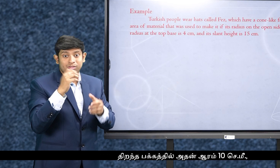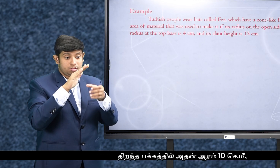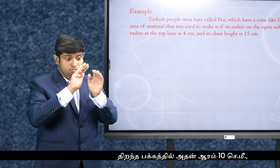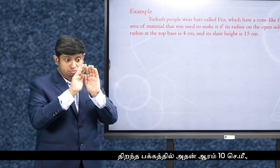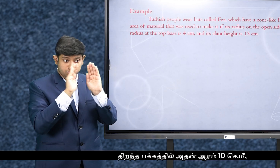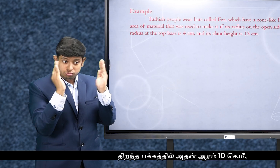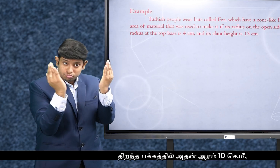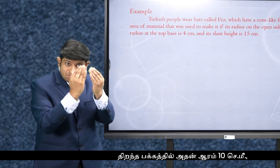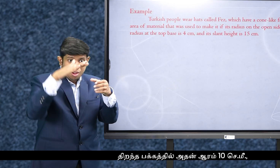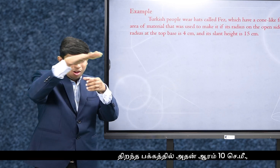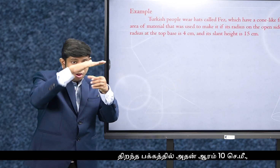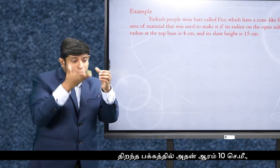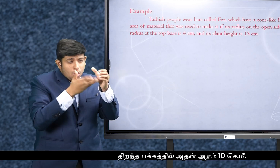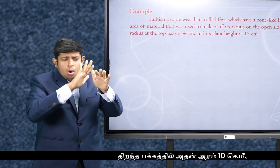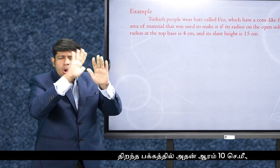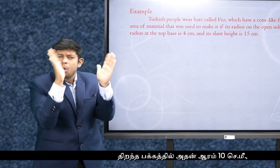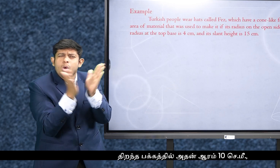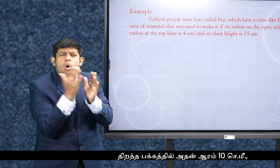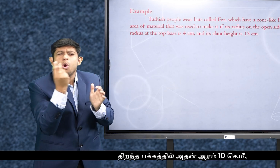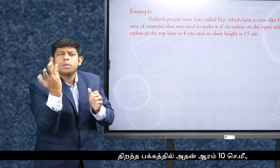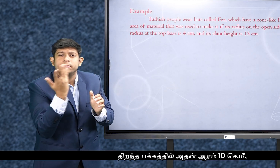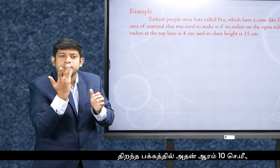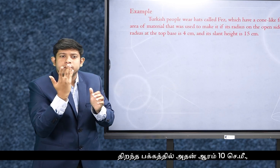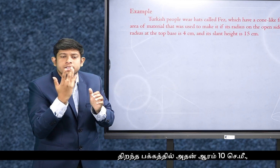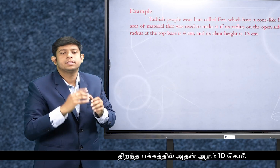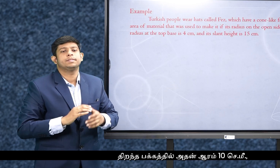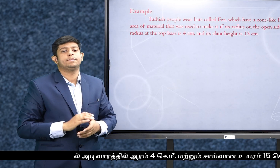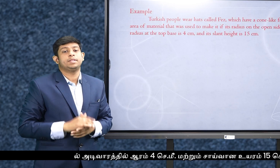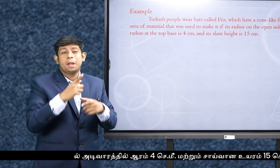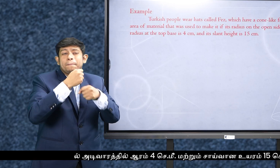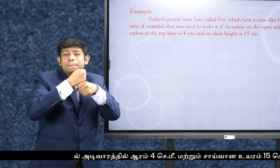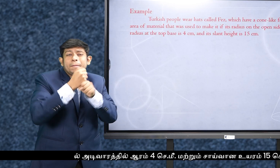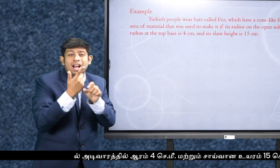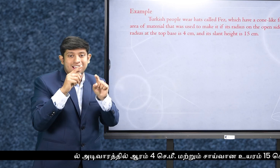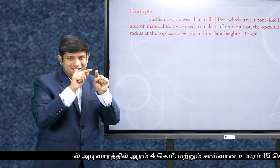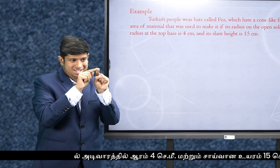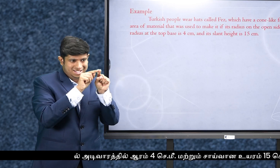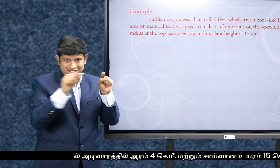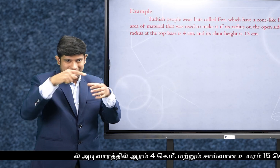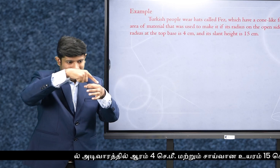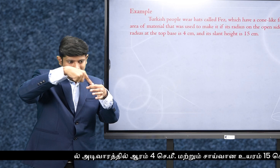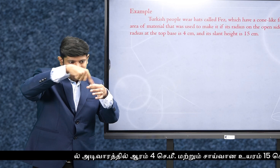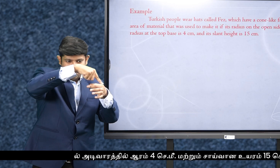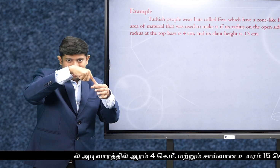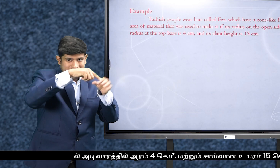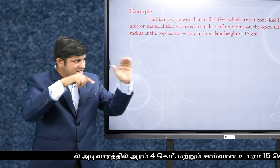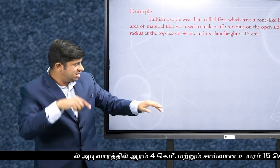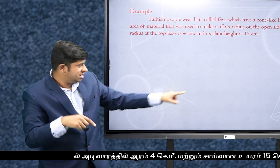திறந்த பக்கத்தின் அதன் ஆரம் 10 சென்டிமீட்டர், மேல் அடிவாரத்தில் ஆரம் 4